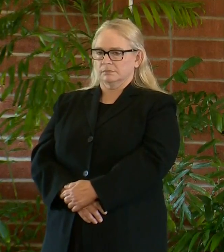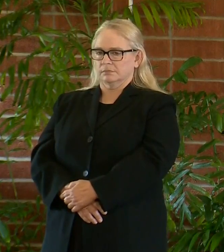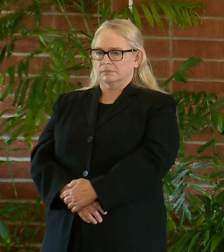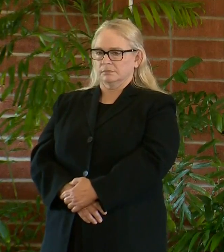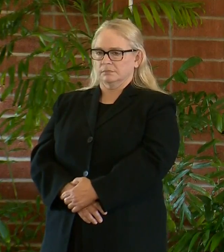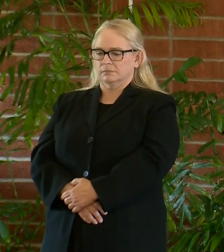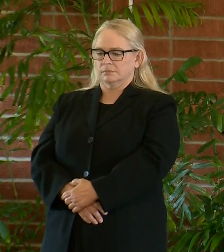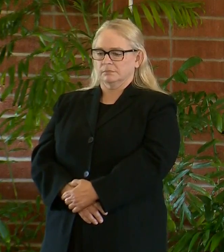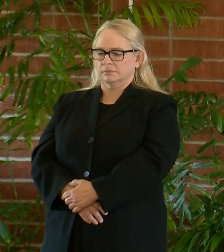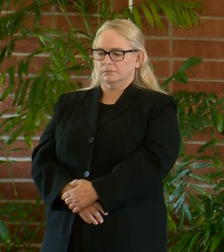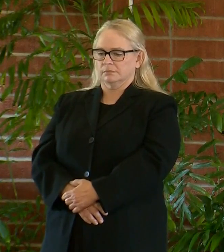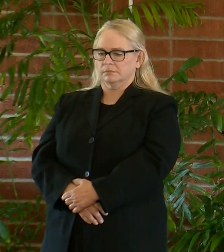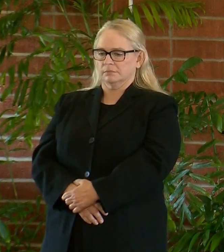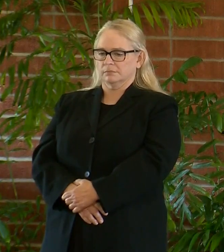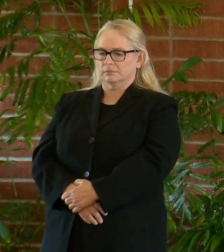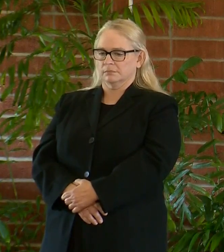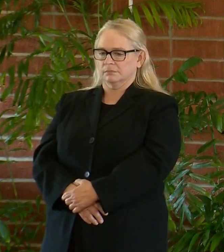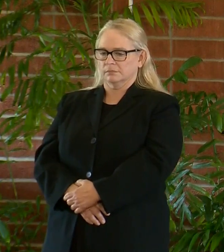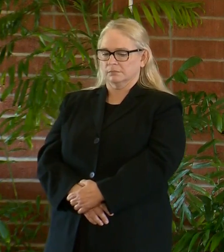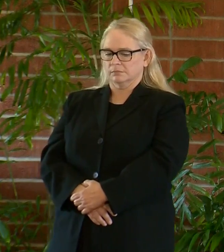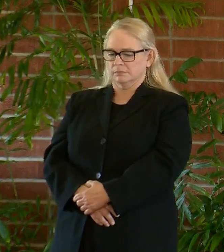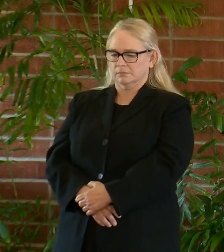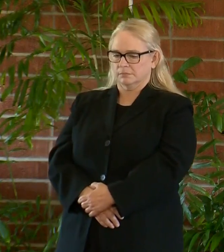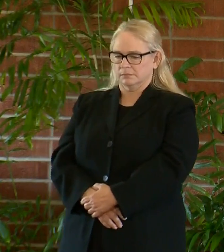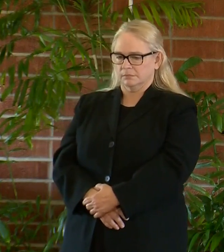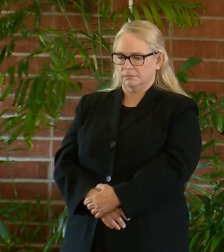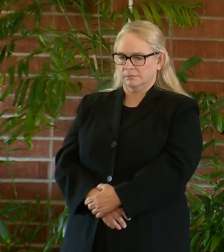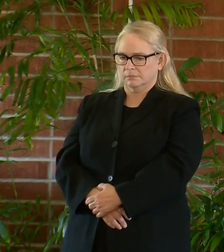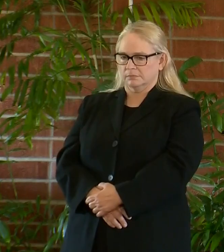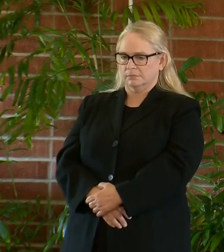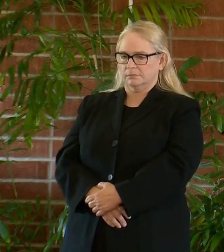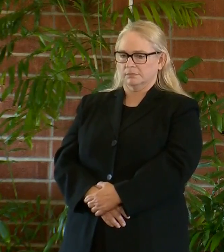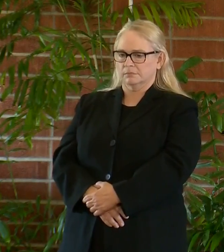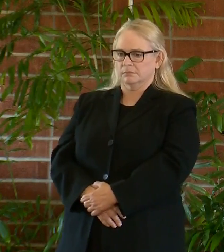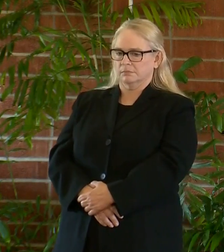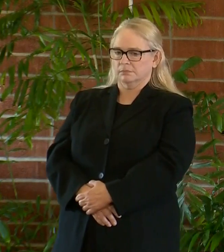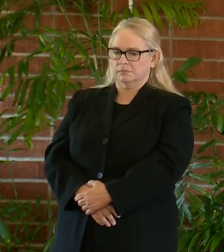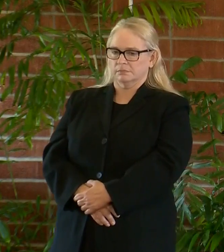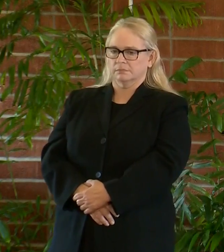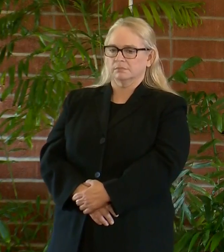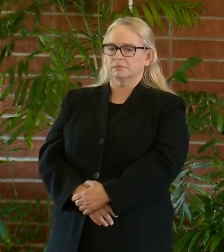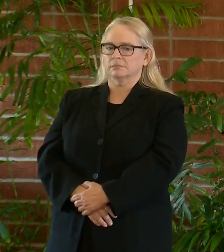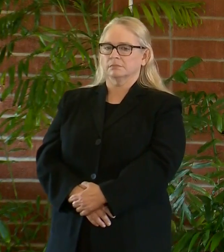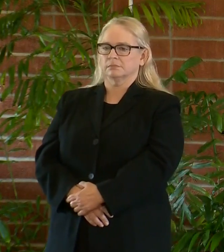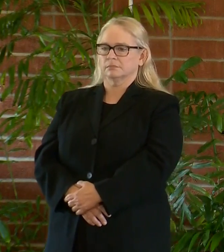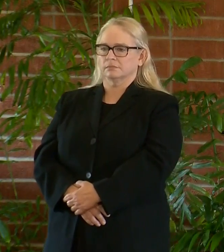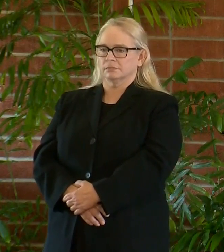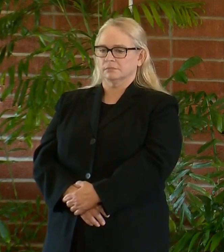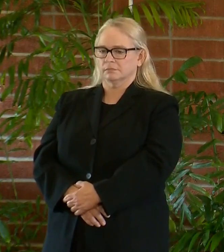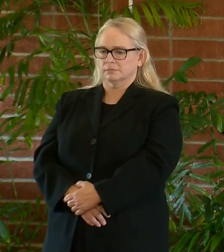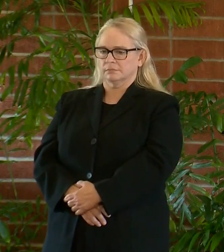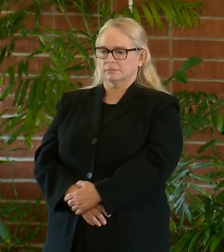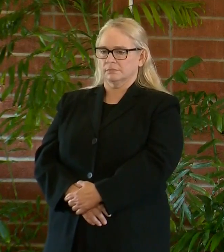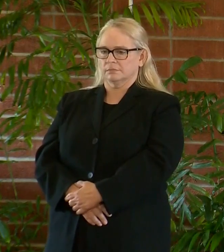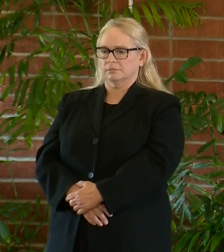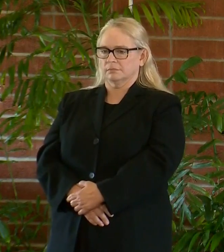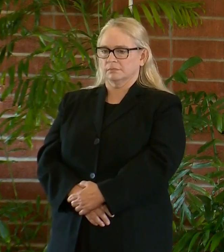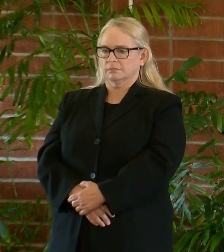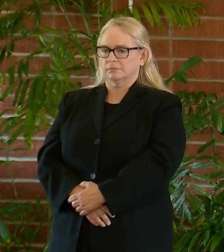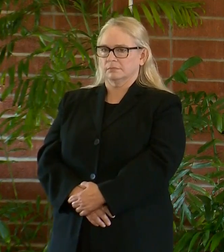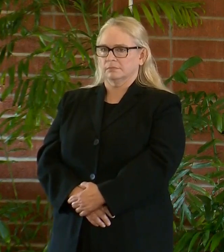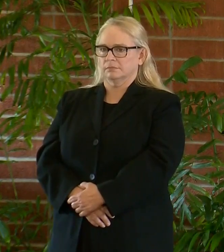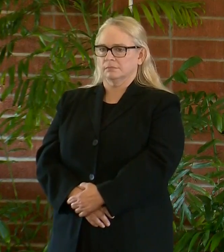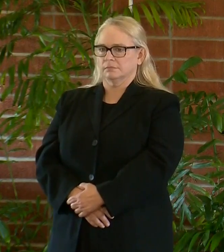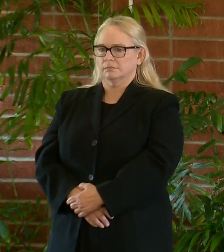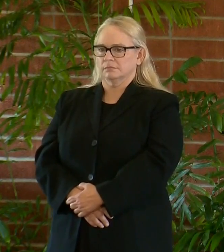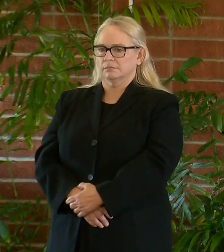importante. Segundo, el distanciamiento físico tan importante. Yo sé que es un poquito difícil siempre pensar